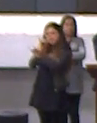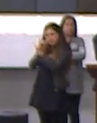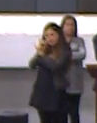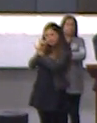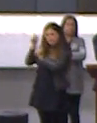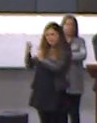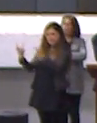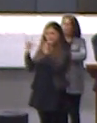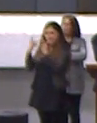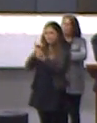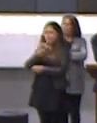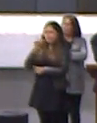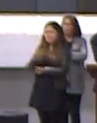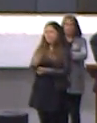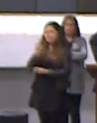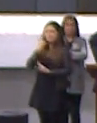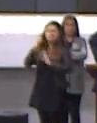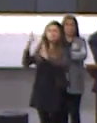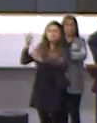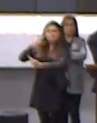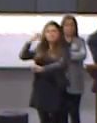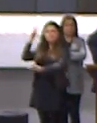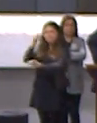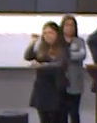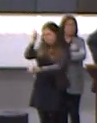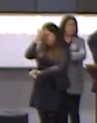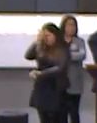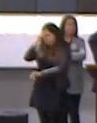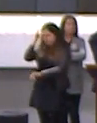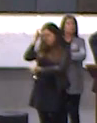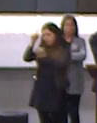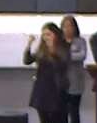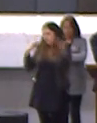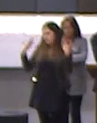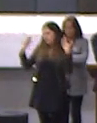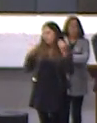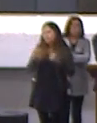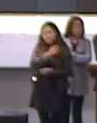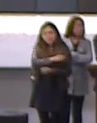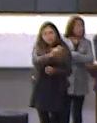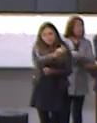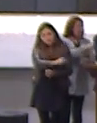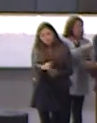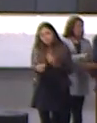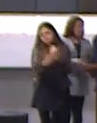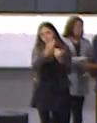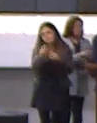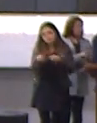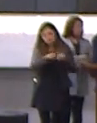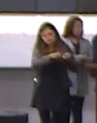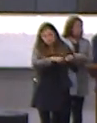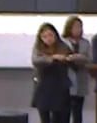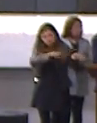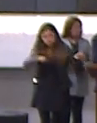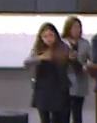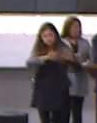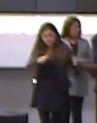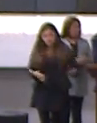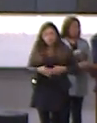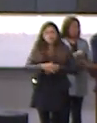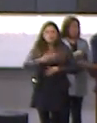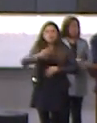en esto de la educación física entonces pues los invito aquí al escenario vamos a tratar de